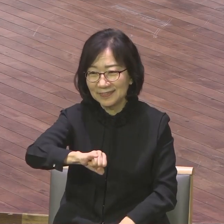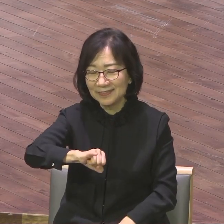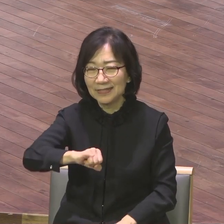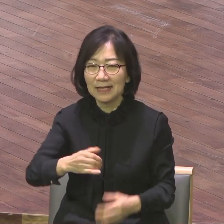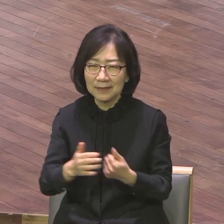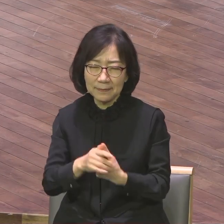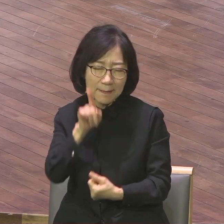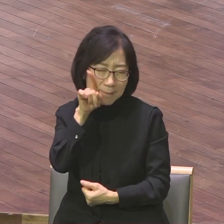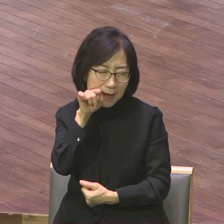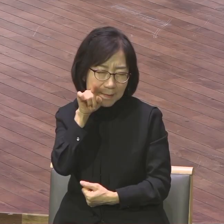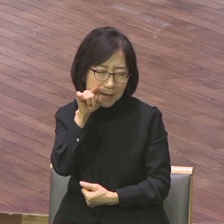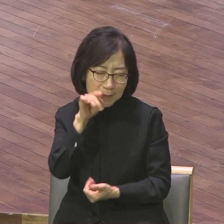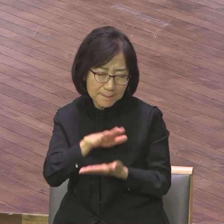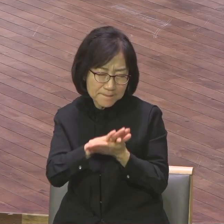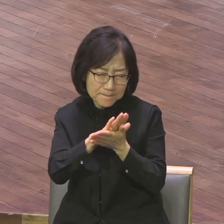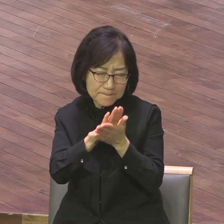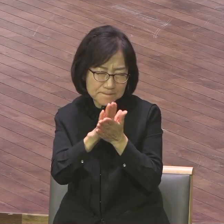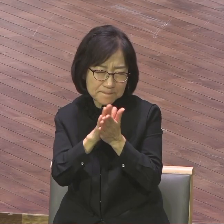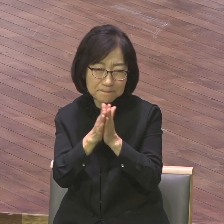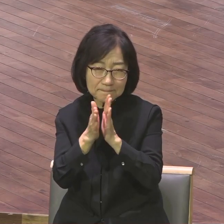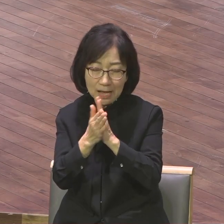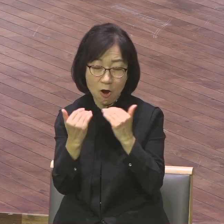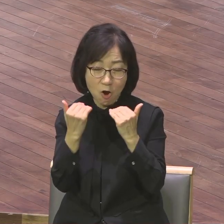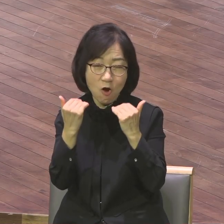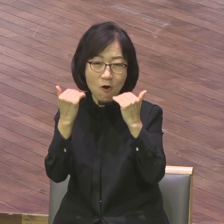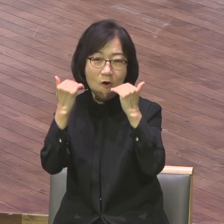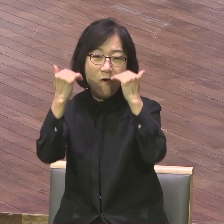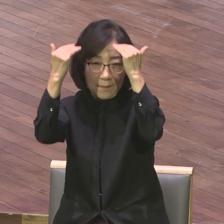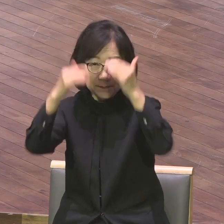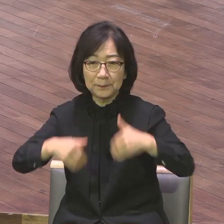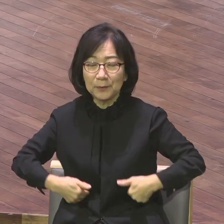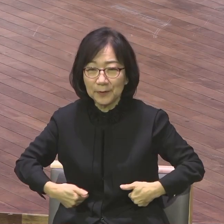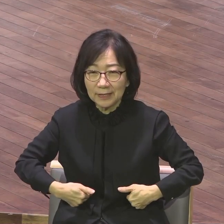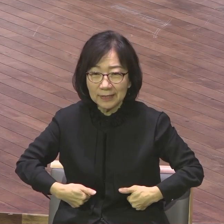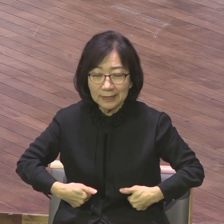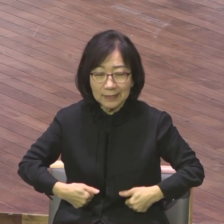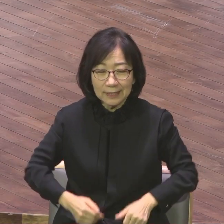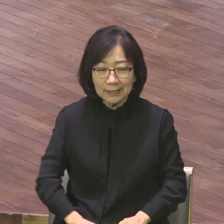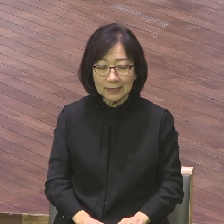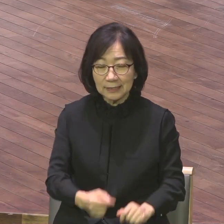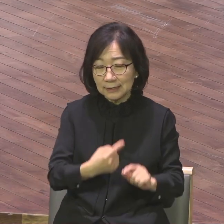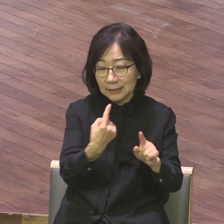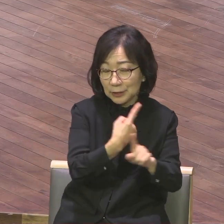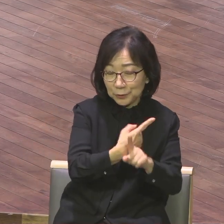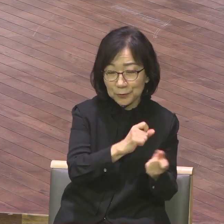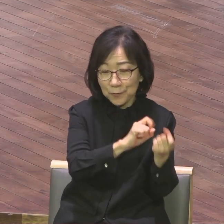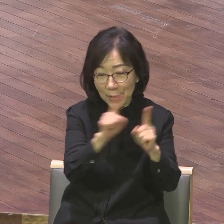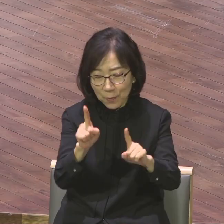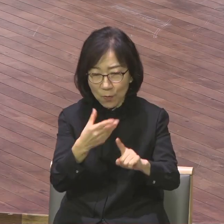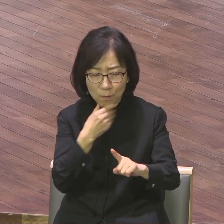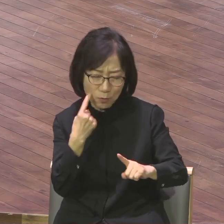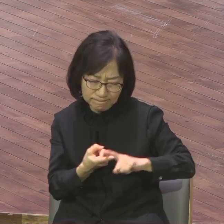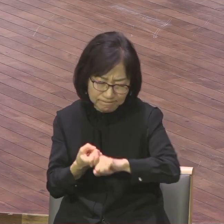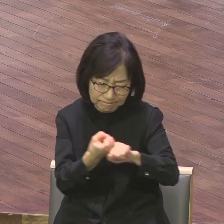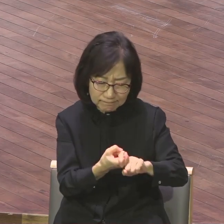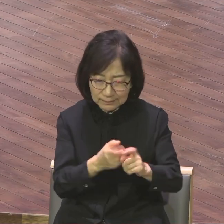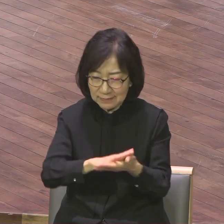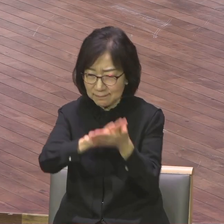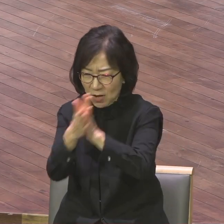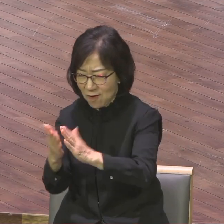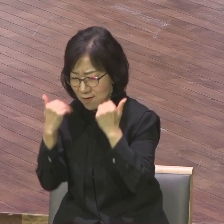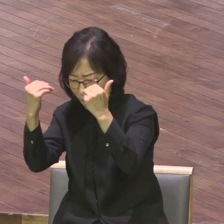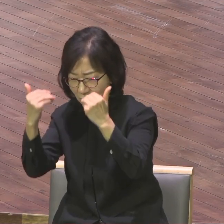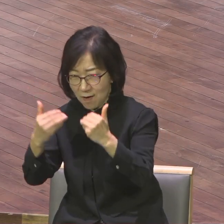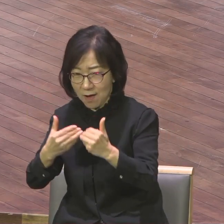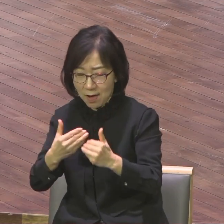매일 자라가는도다. 이렇게 치유와 회복의 복음 공동체, 변화와 성장의 이 제자